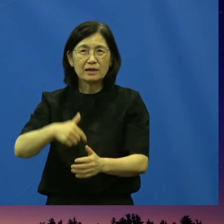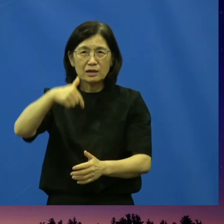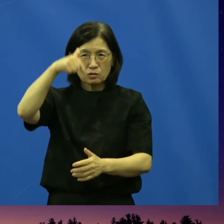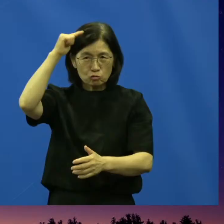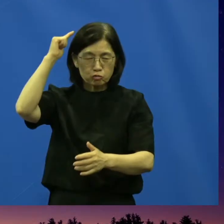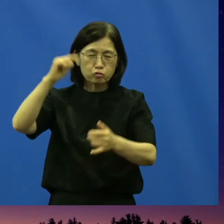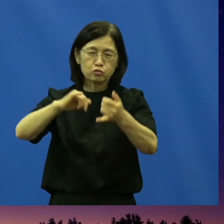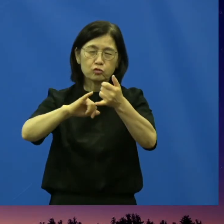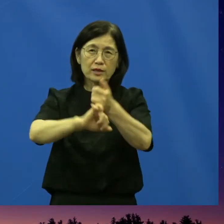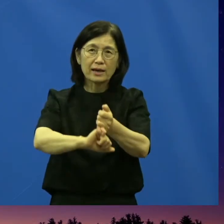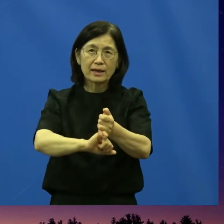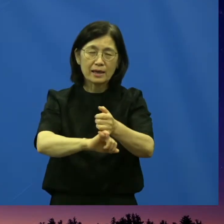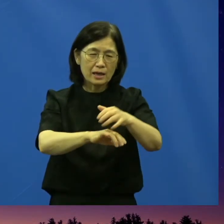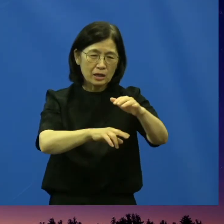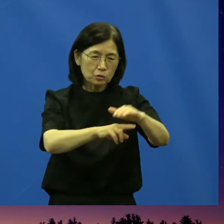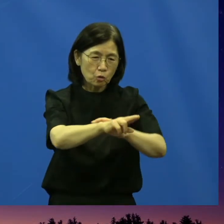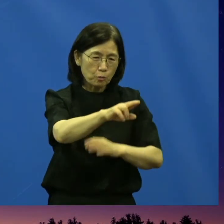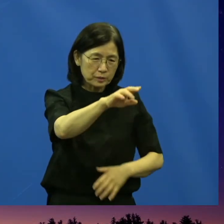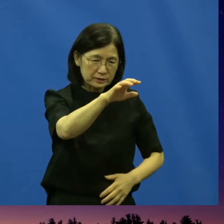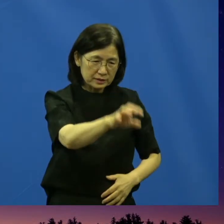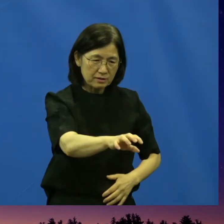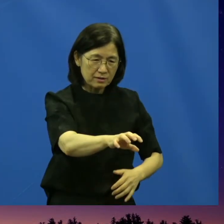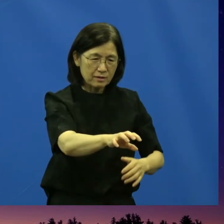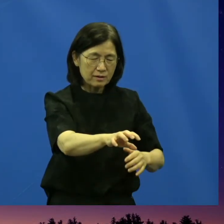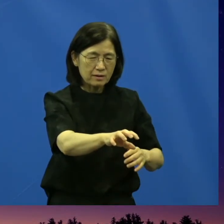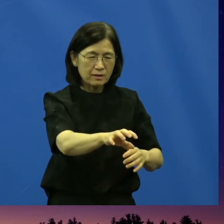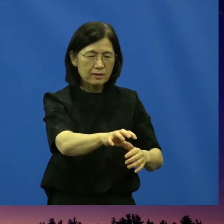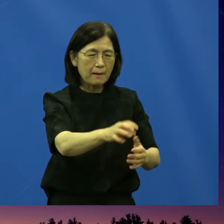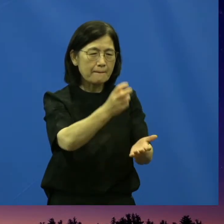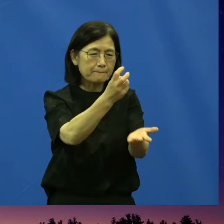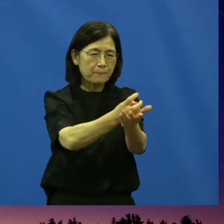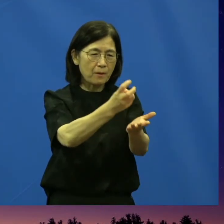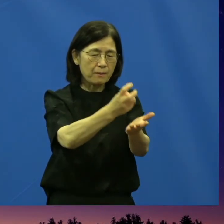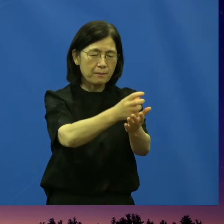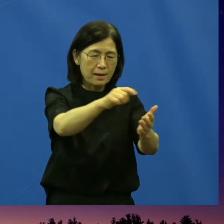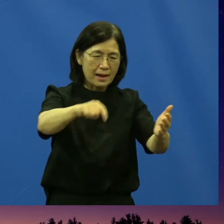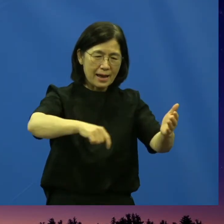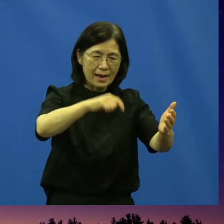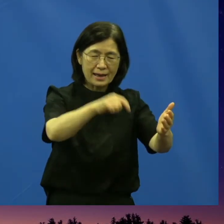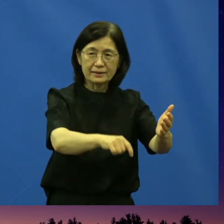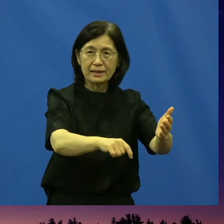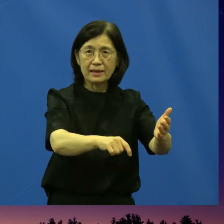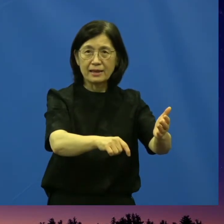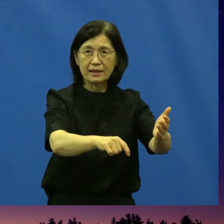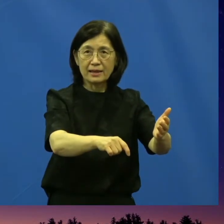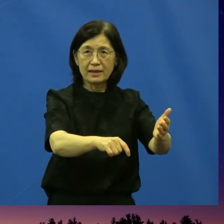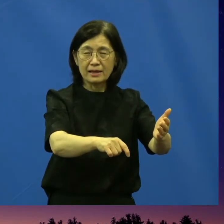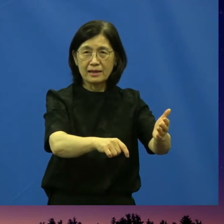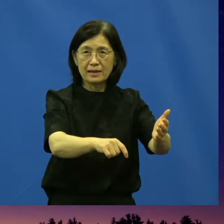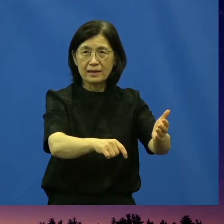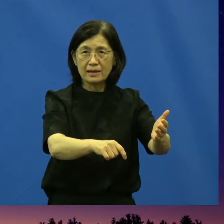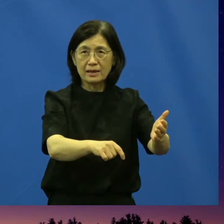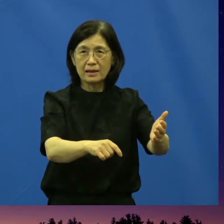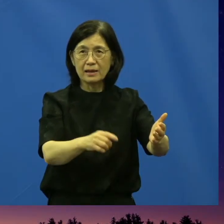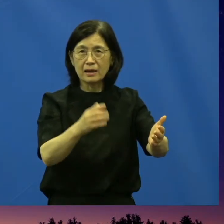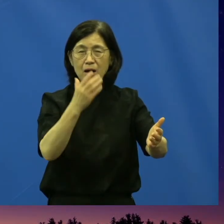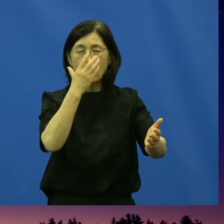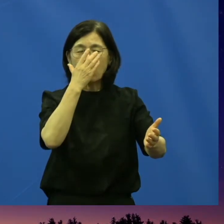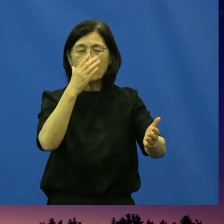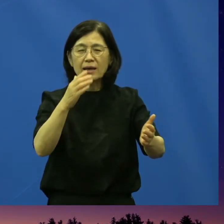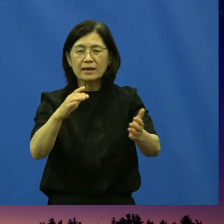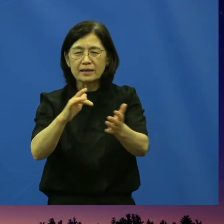이 도피성이라는 제도 안에 예수 그리스도 이 복음이 아주 잘 묻어나고